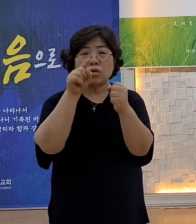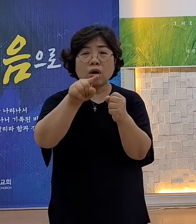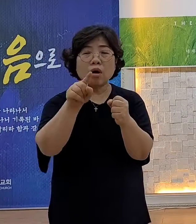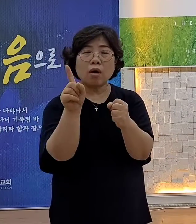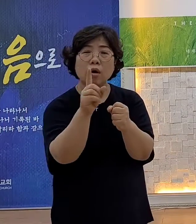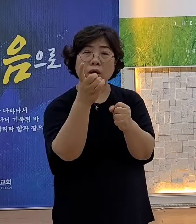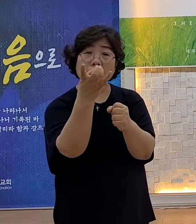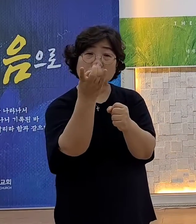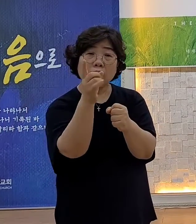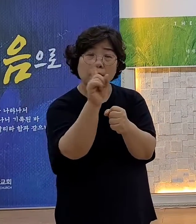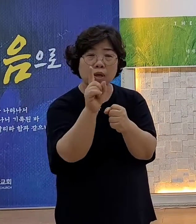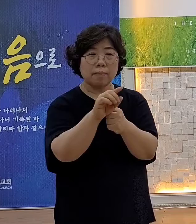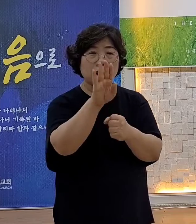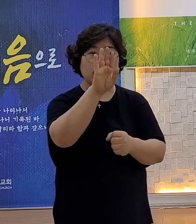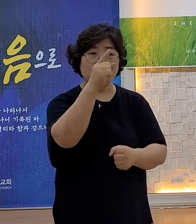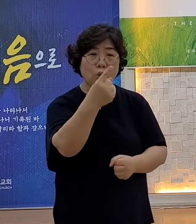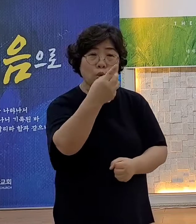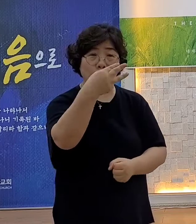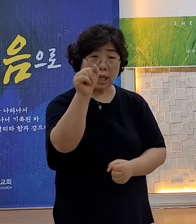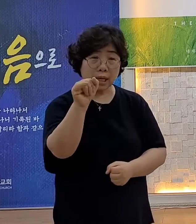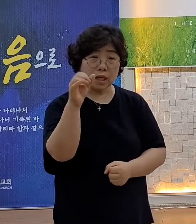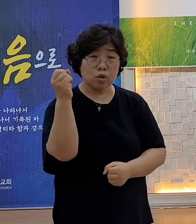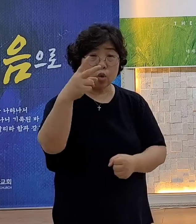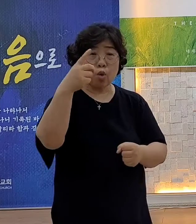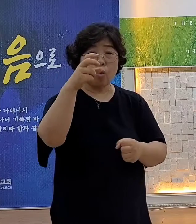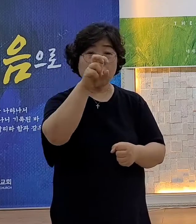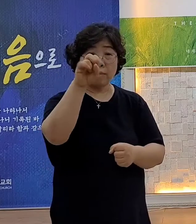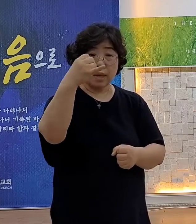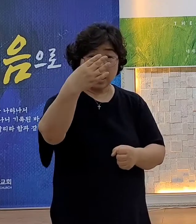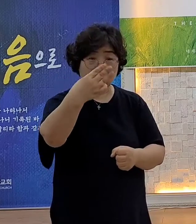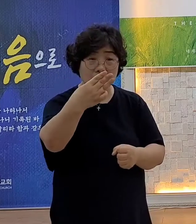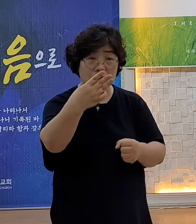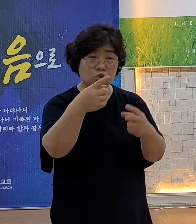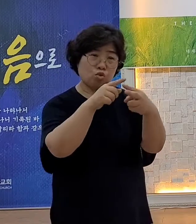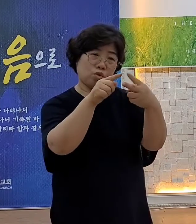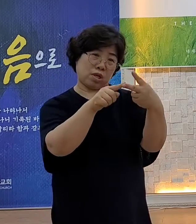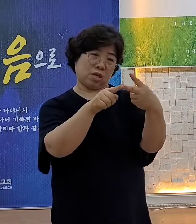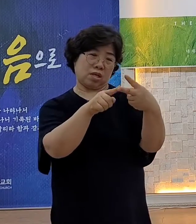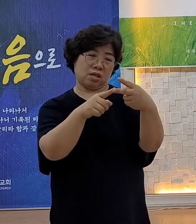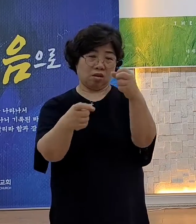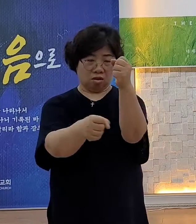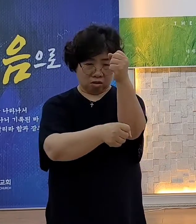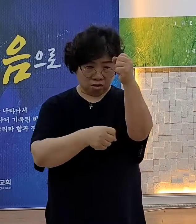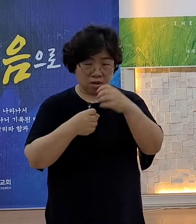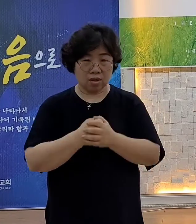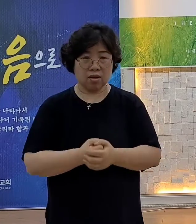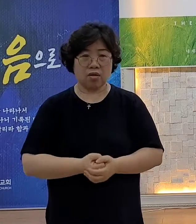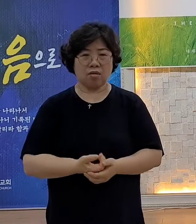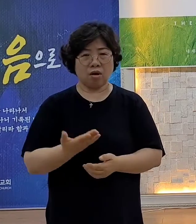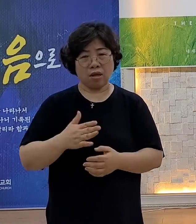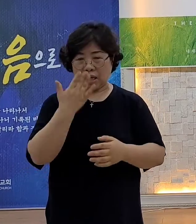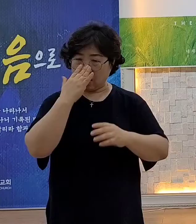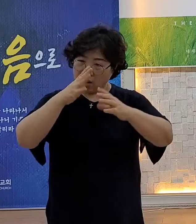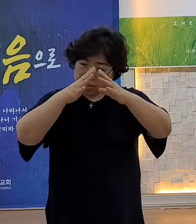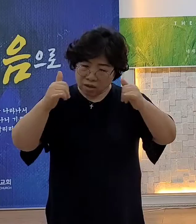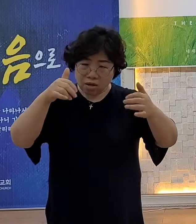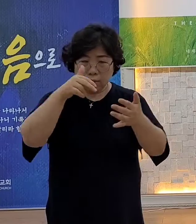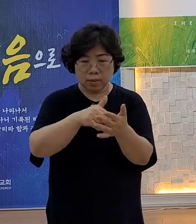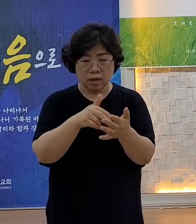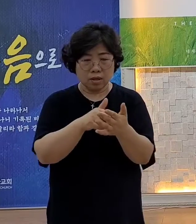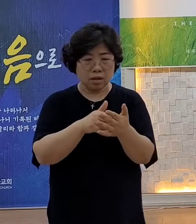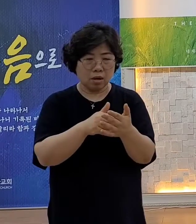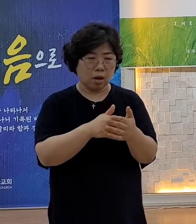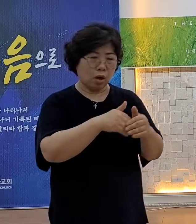여러분 감사했겠습니까? 애굽 땅에서 종으로 살던 사람들을 하나님께서 그들을 내 백성이다 하고